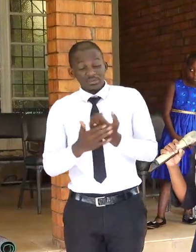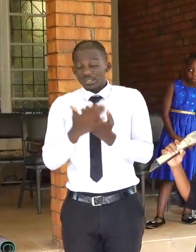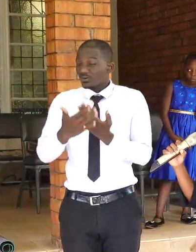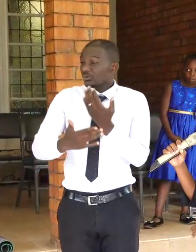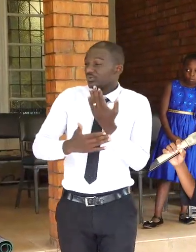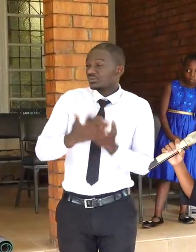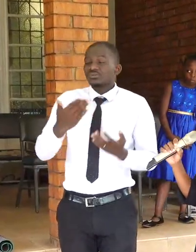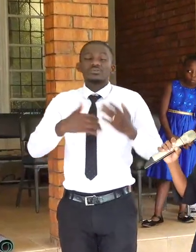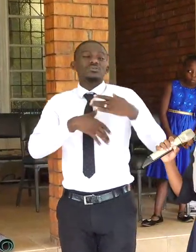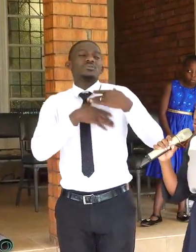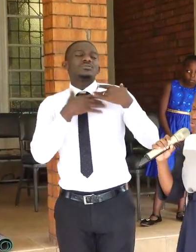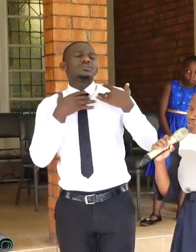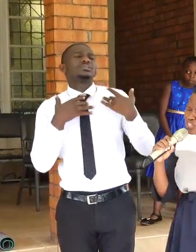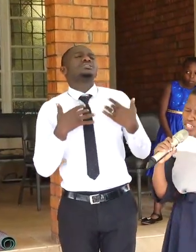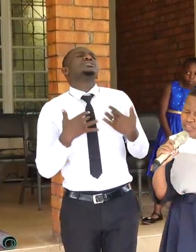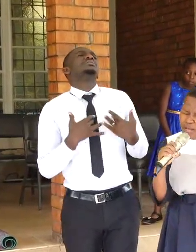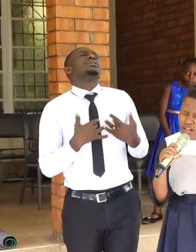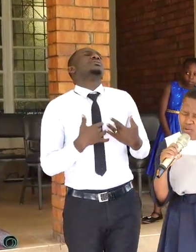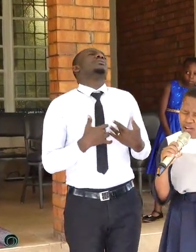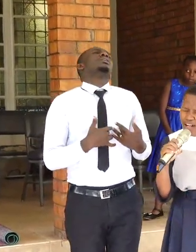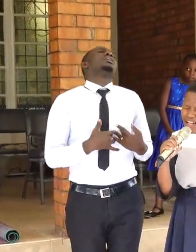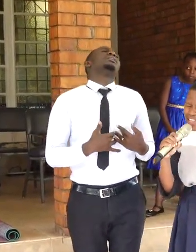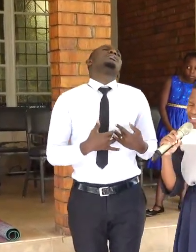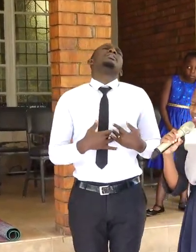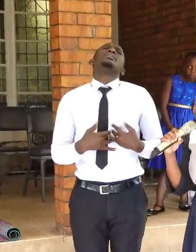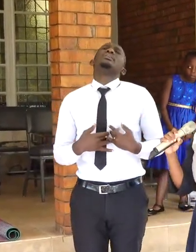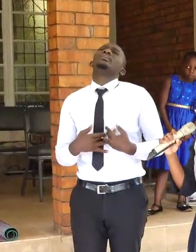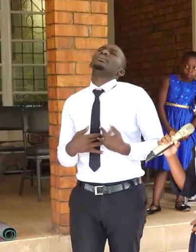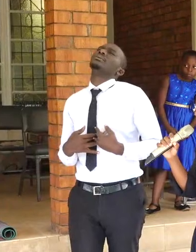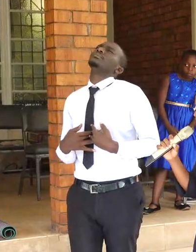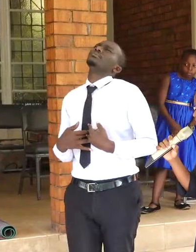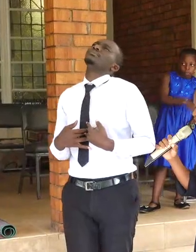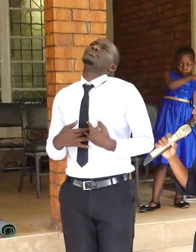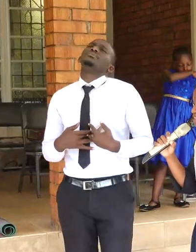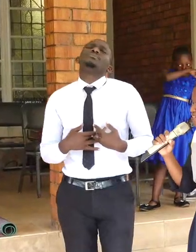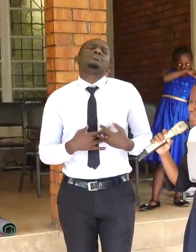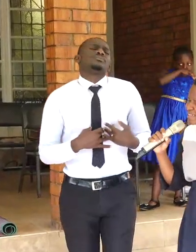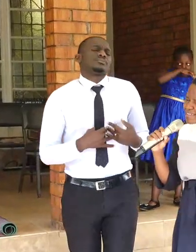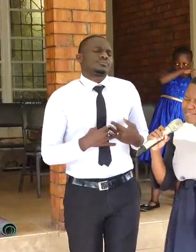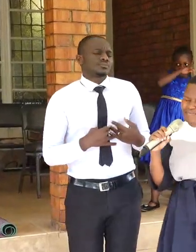Onyize biundu kumutima wange